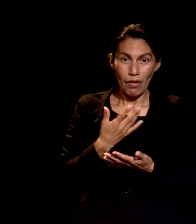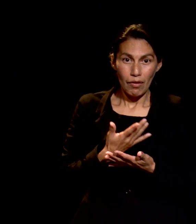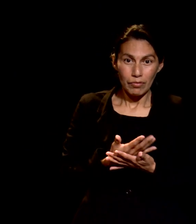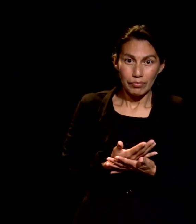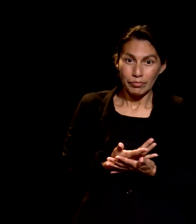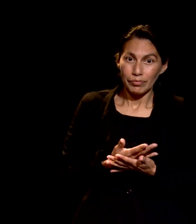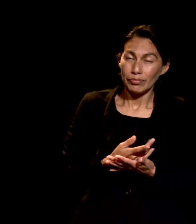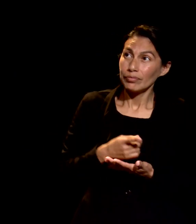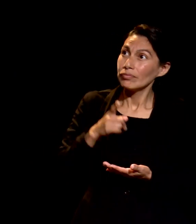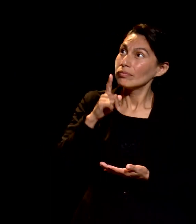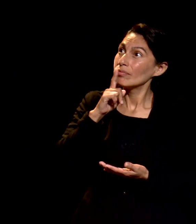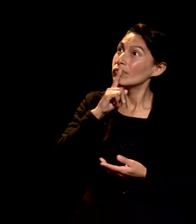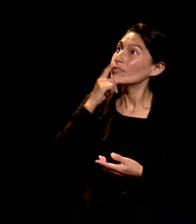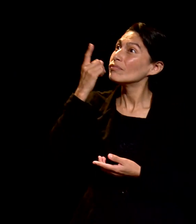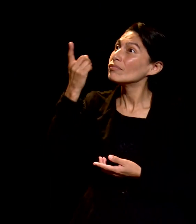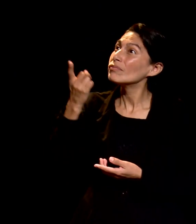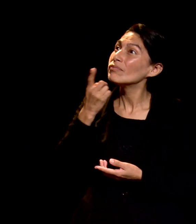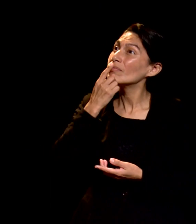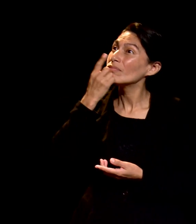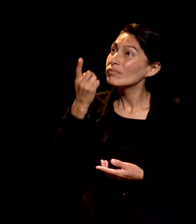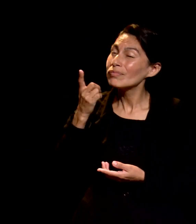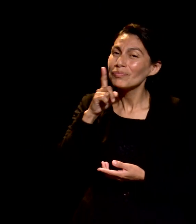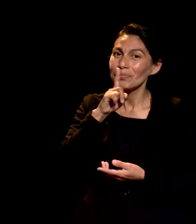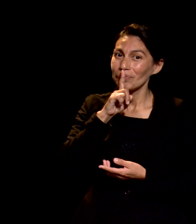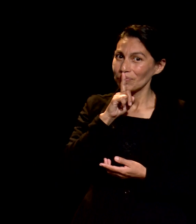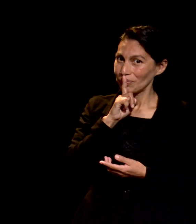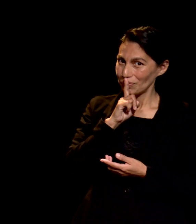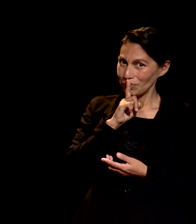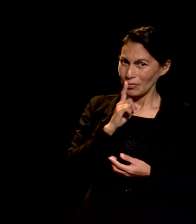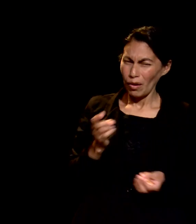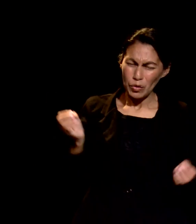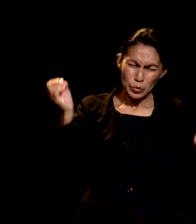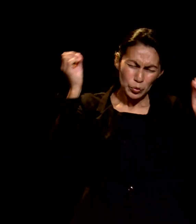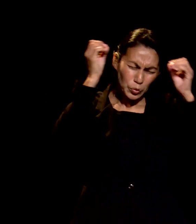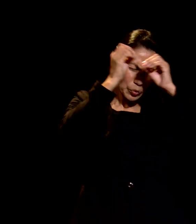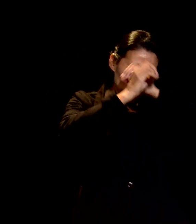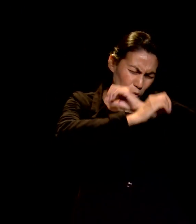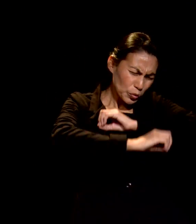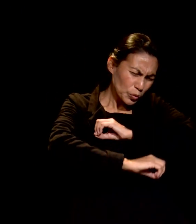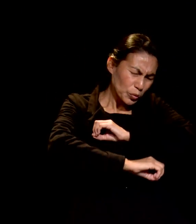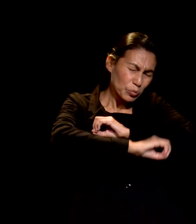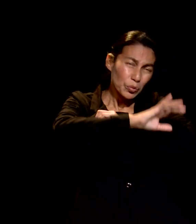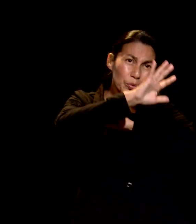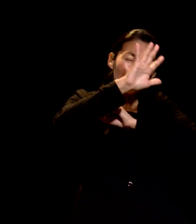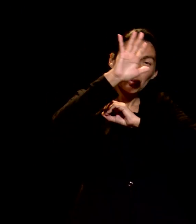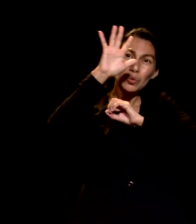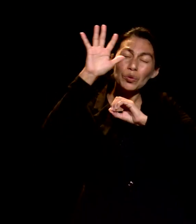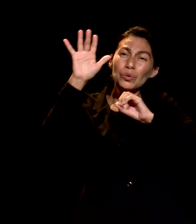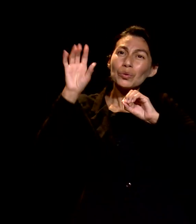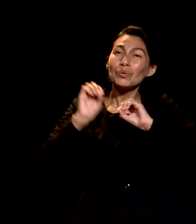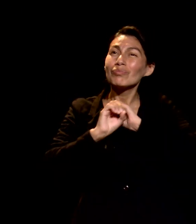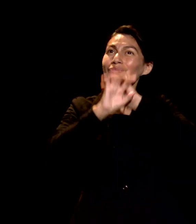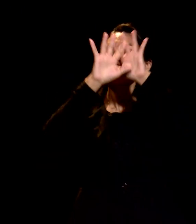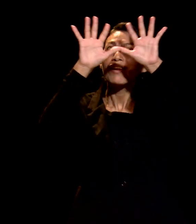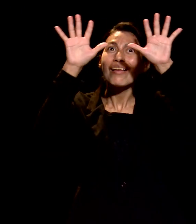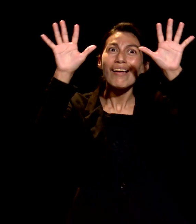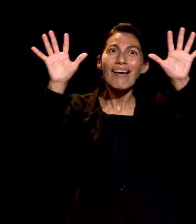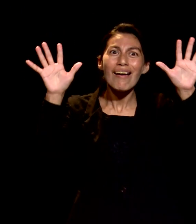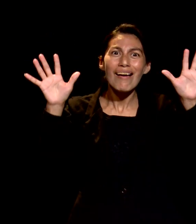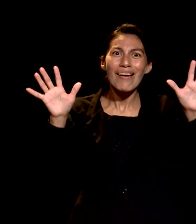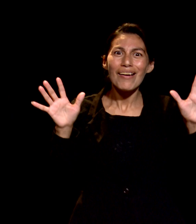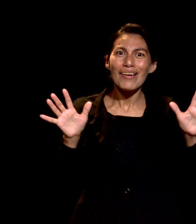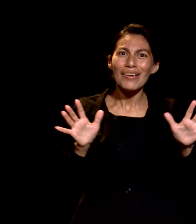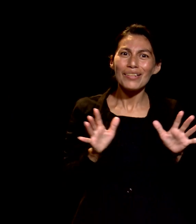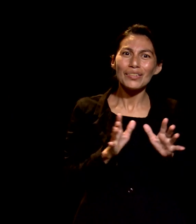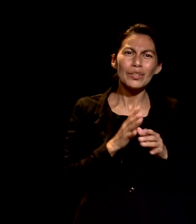Esperaré sin cuestionar Aunque el camino oscuro esté En la mañana el